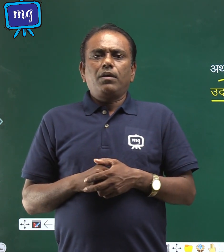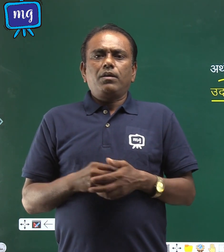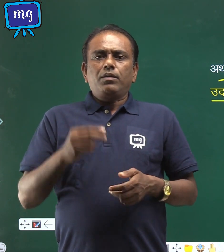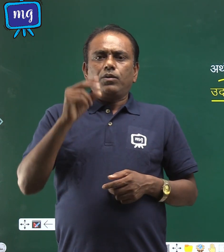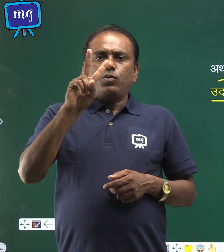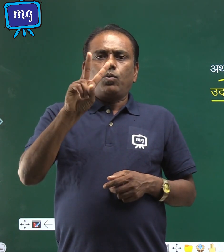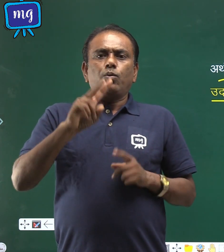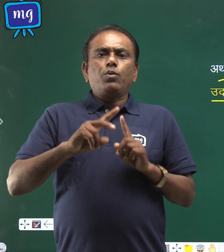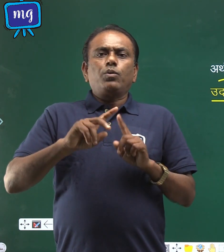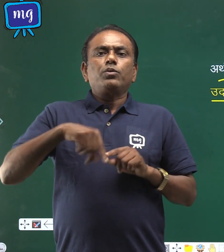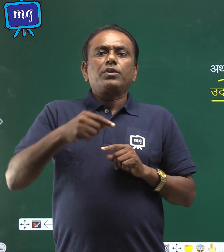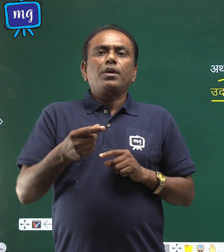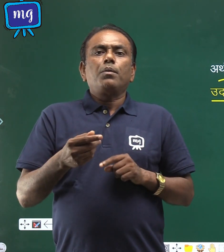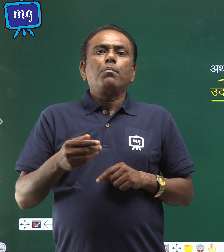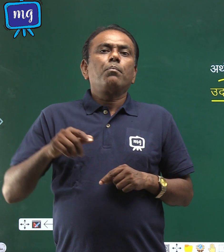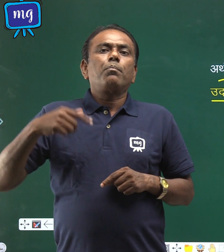2 से पहले